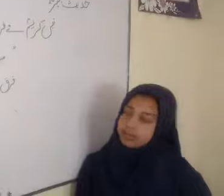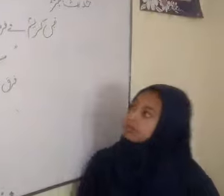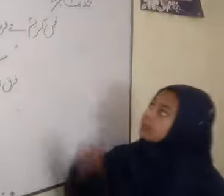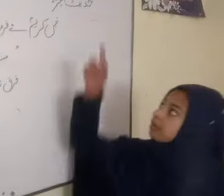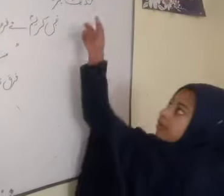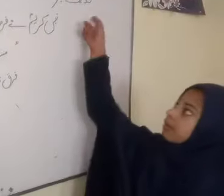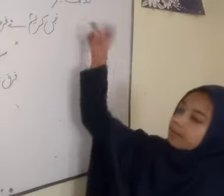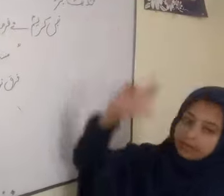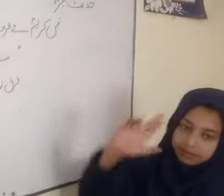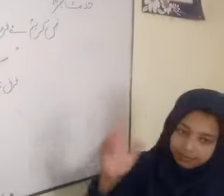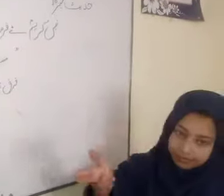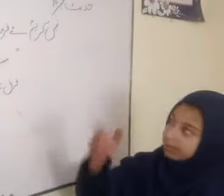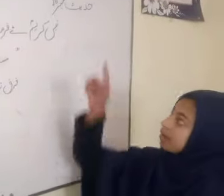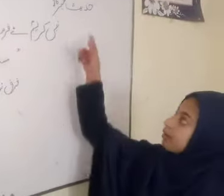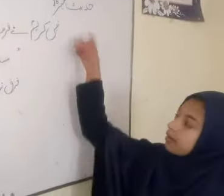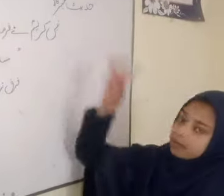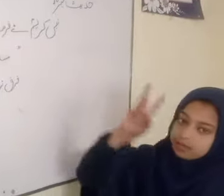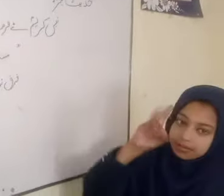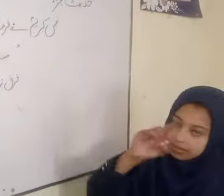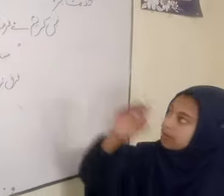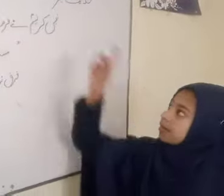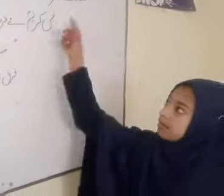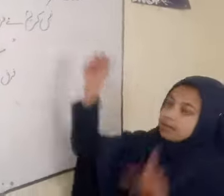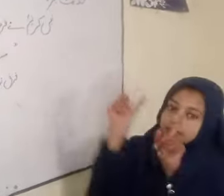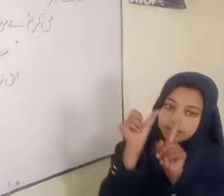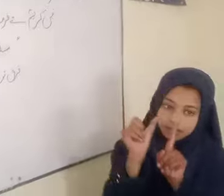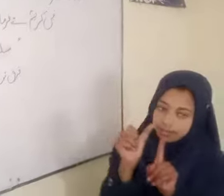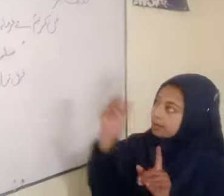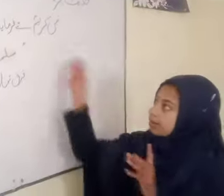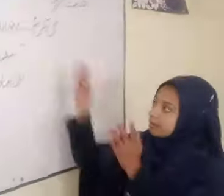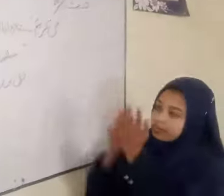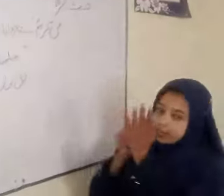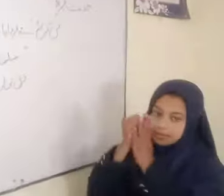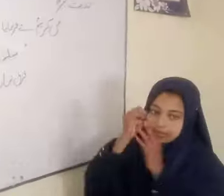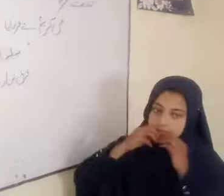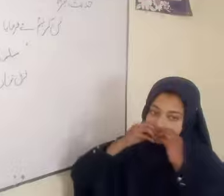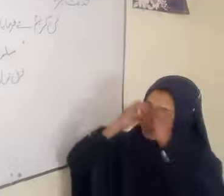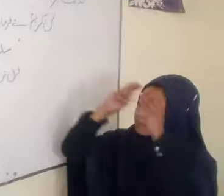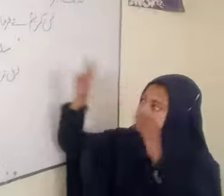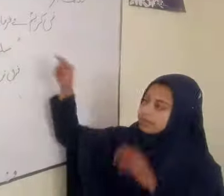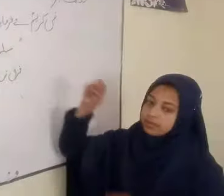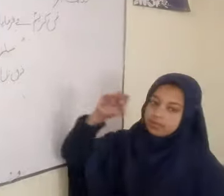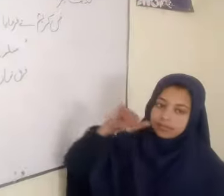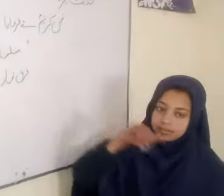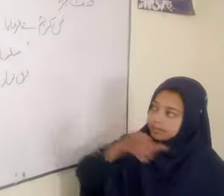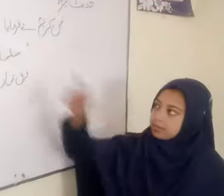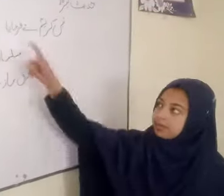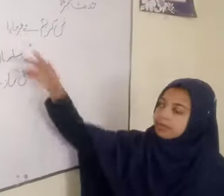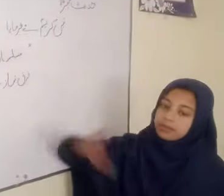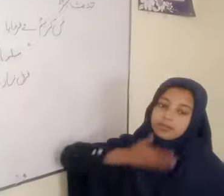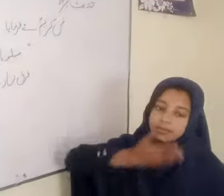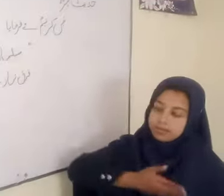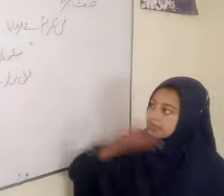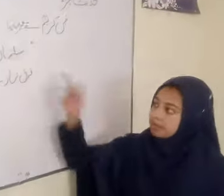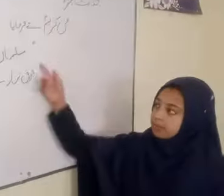आज हम करेंगे हदीस नंबर 16। नबी करीम सल्लल्लाहु अलैहि वसल्लम ने